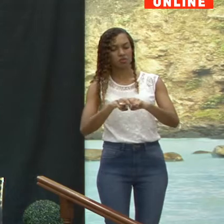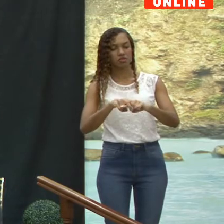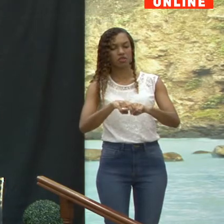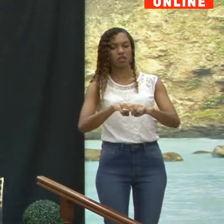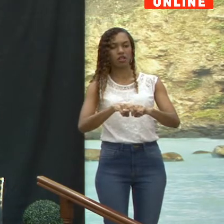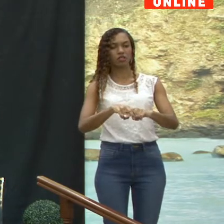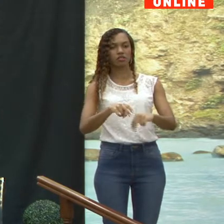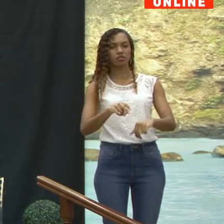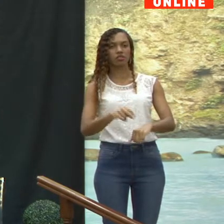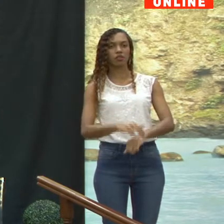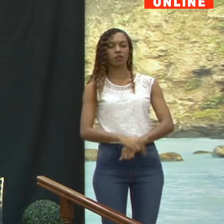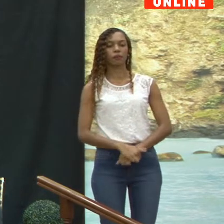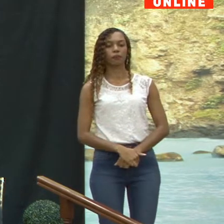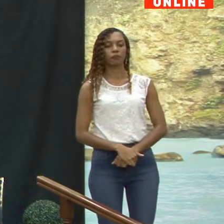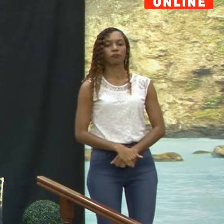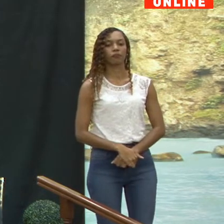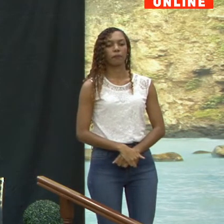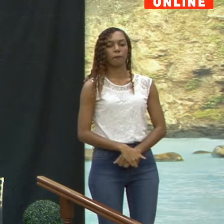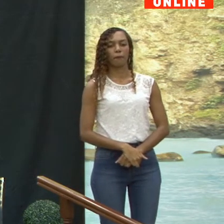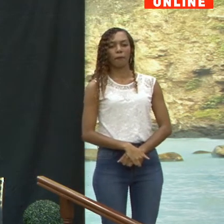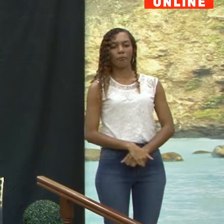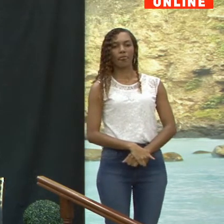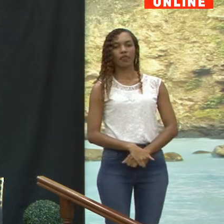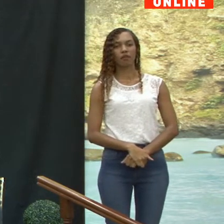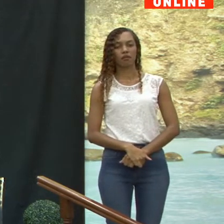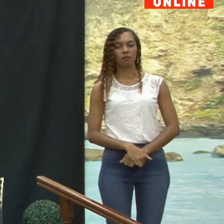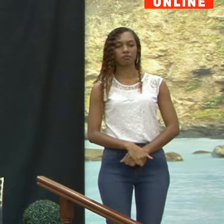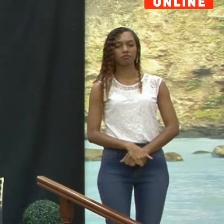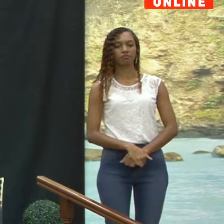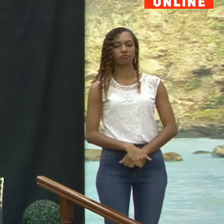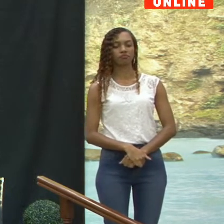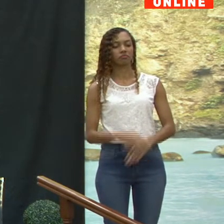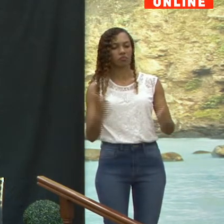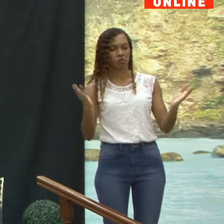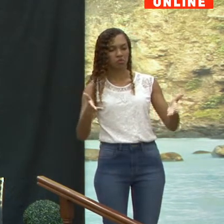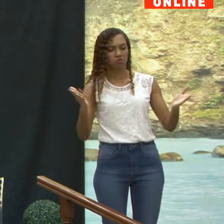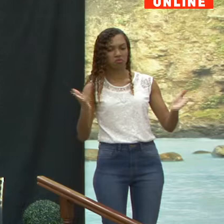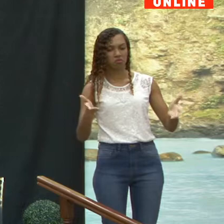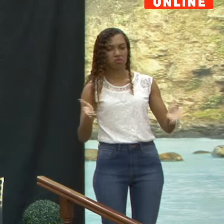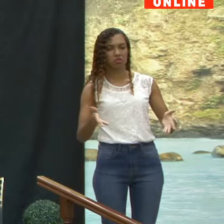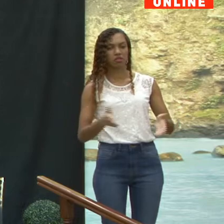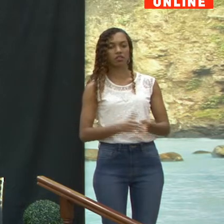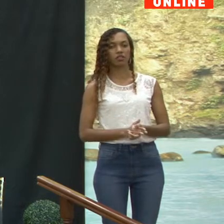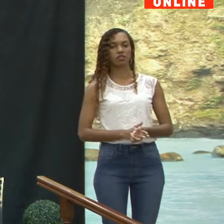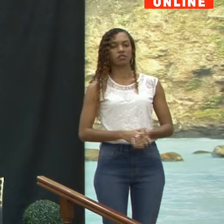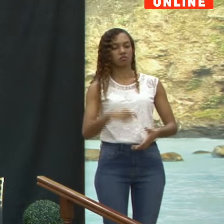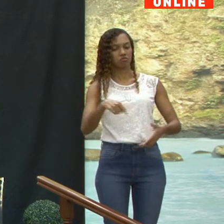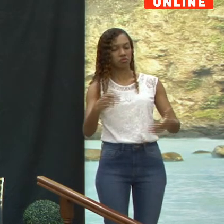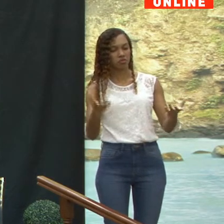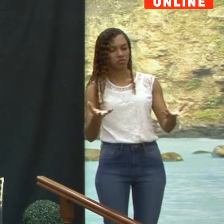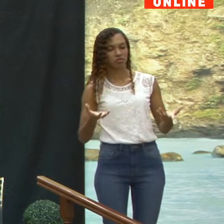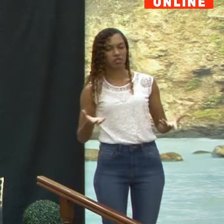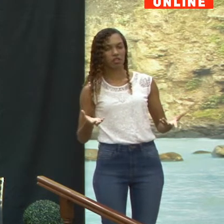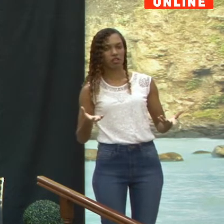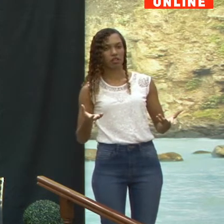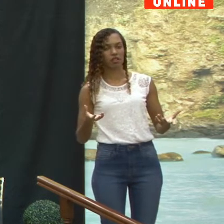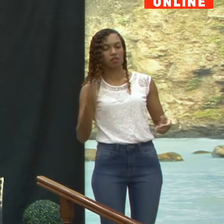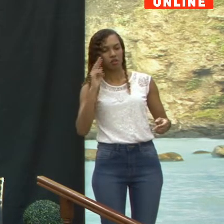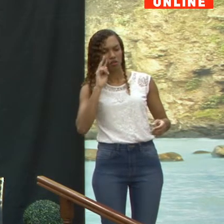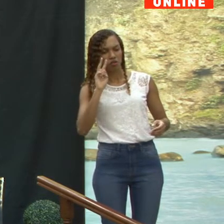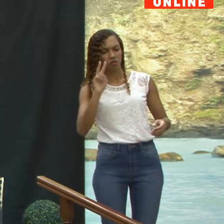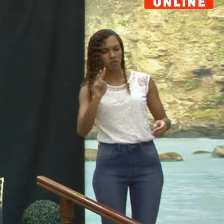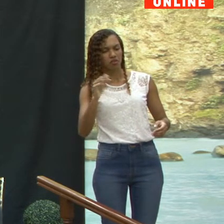ali no assento determinado, e agora ela quer ver o